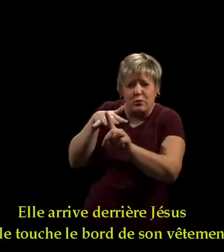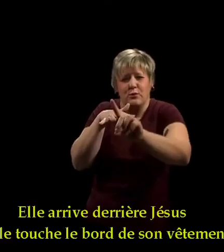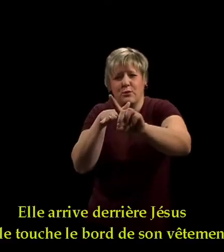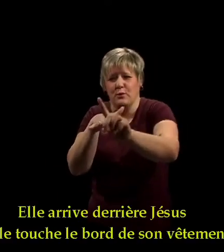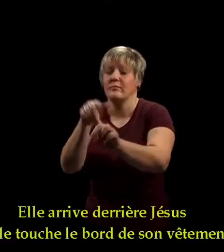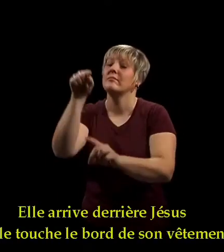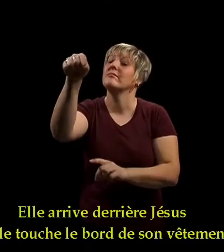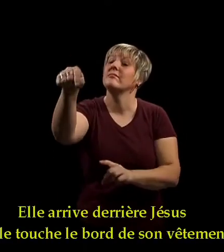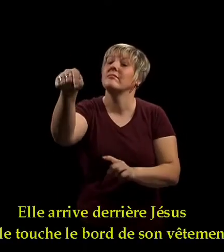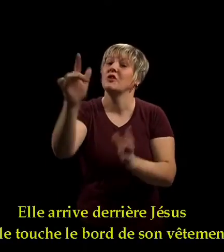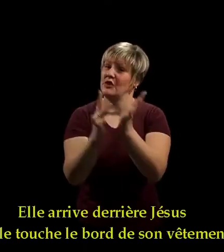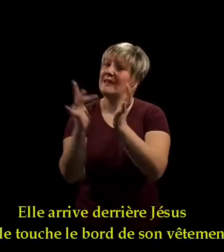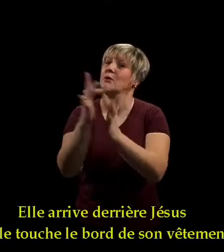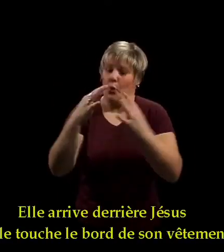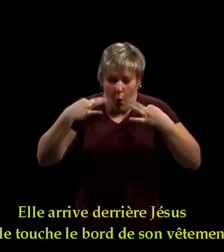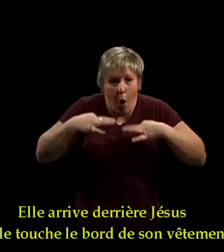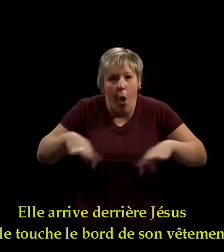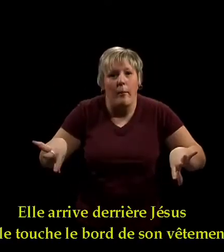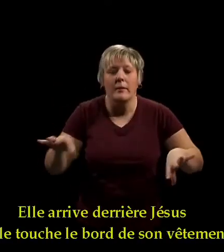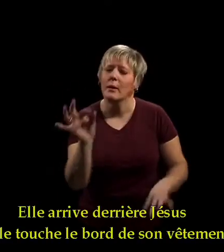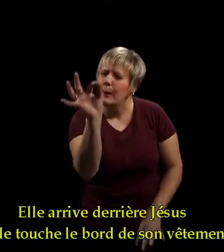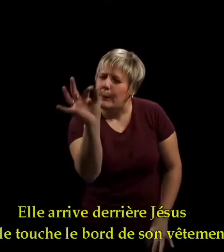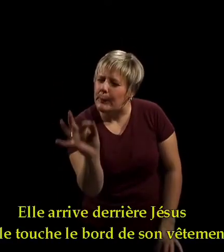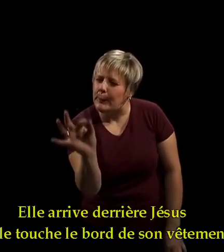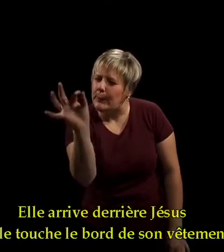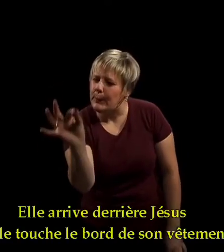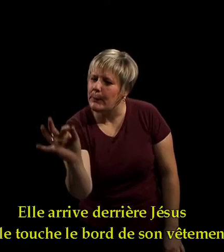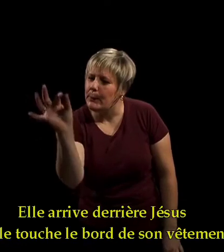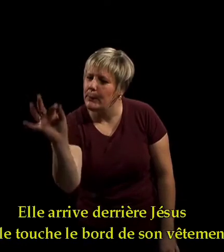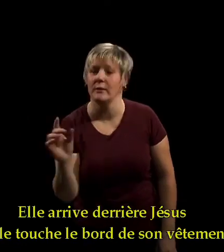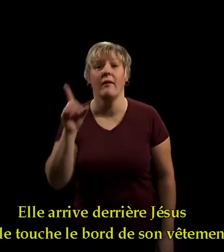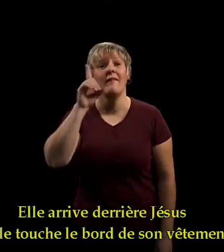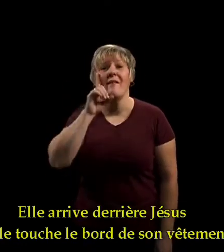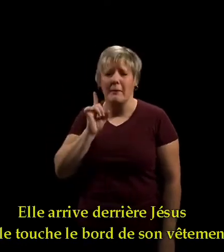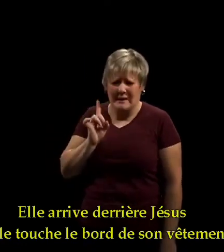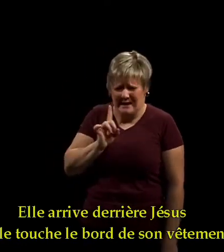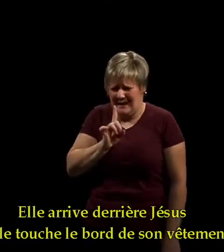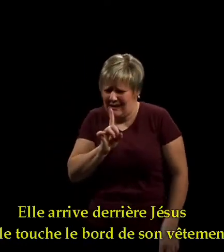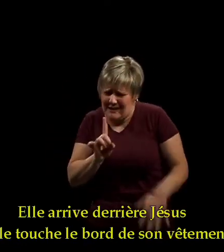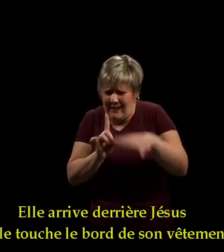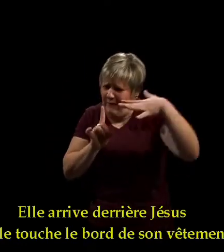arrive derrière Jésus et elle touche le bord de son vêtement.